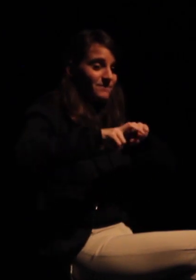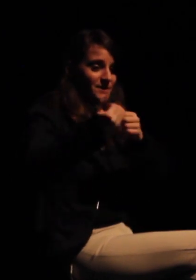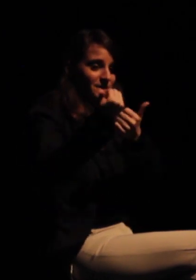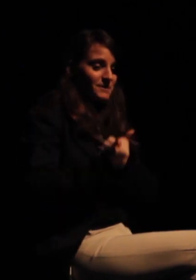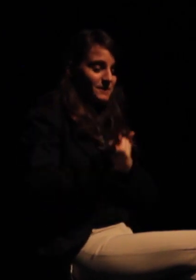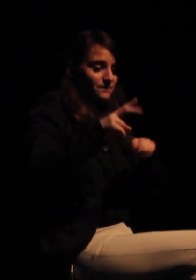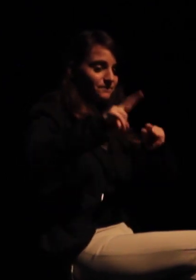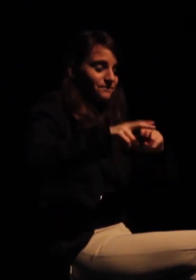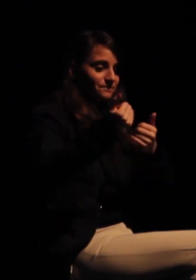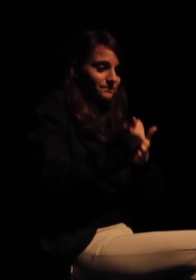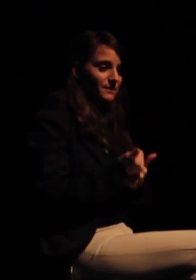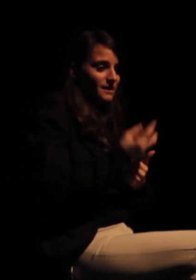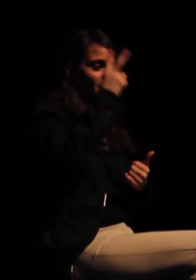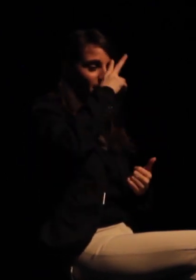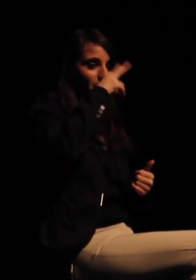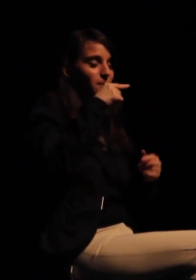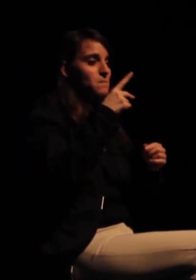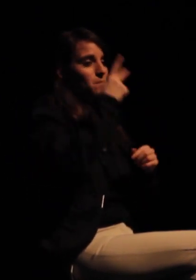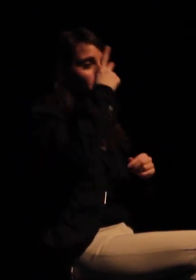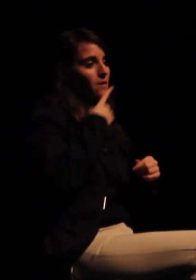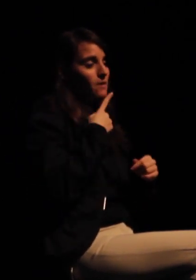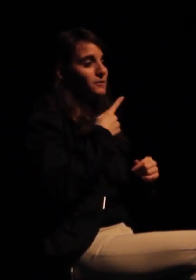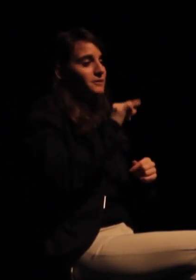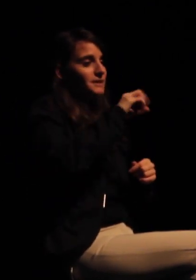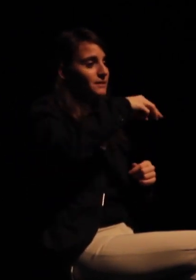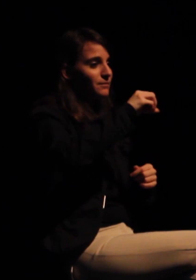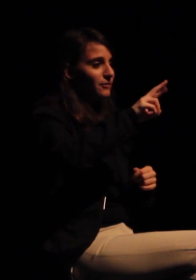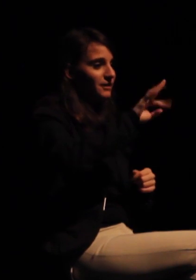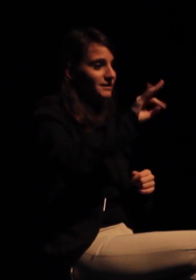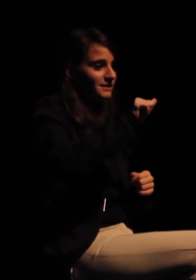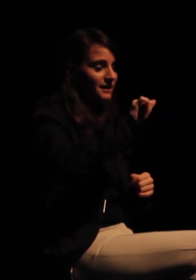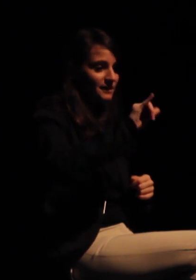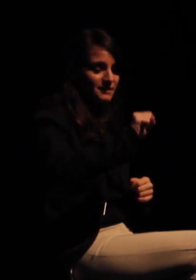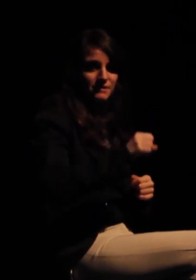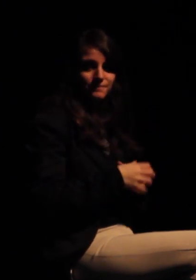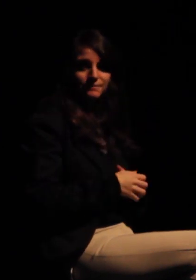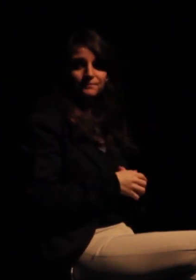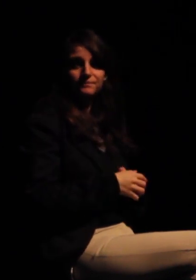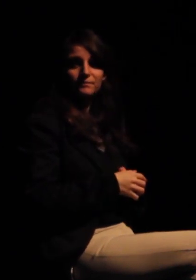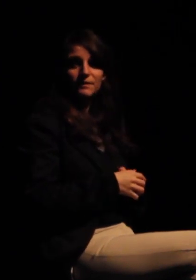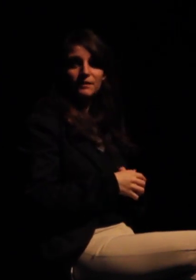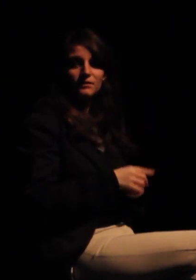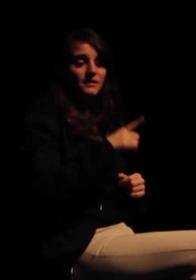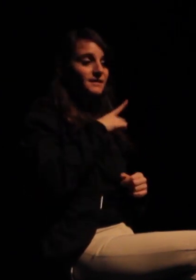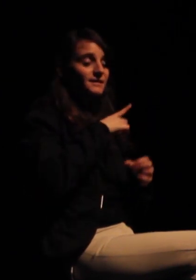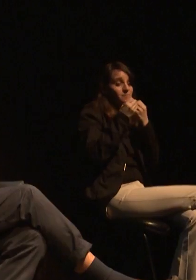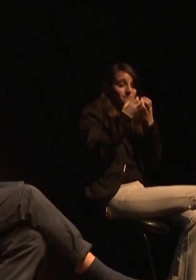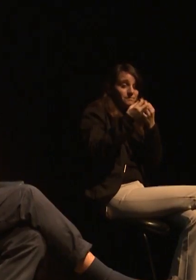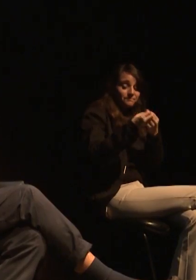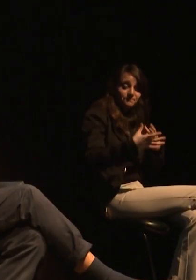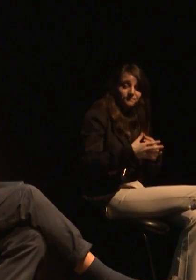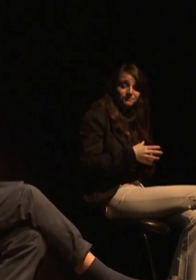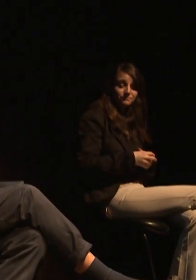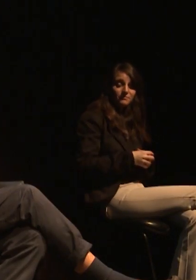ser lembrados pelos próprios imortais. Tem um bônus do... Tem um bônus do jazigo, como é que